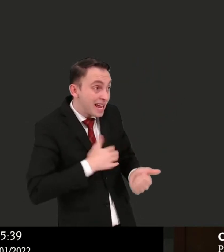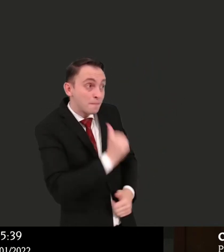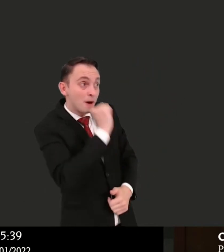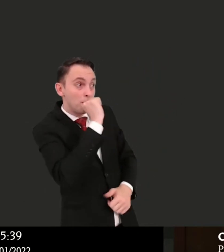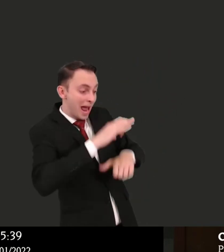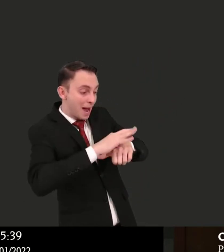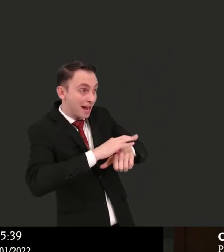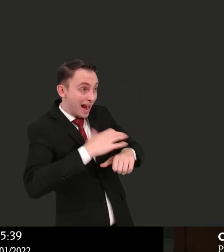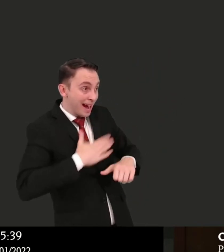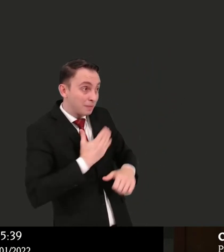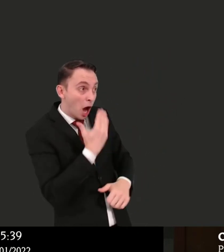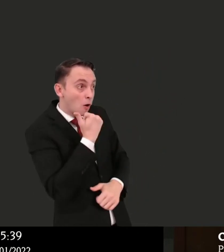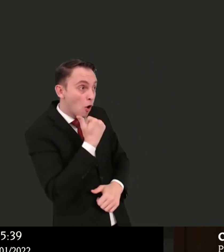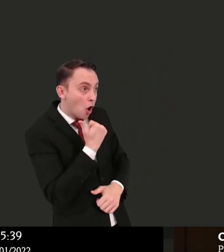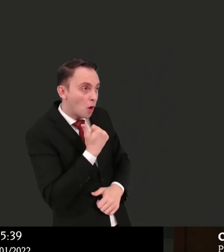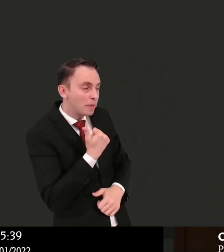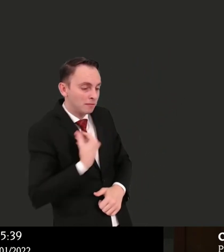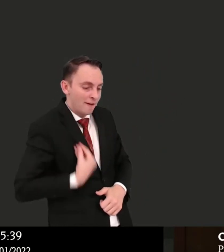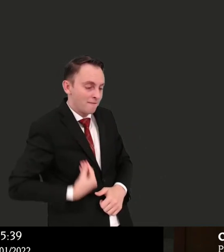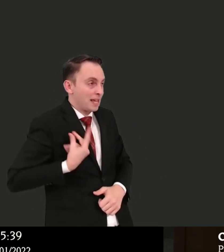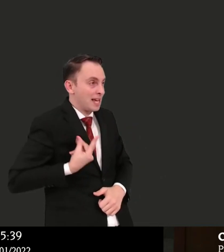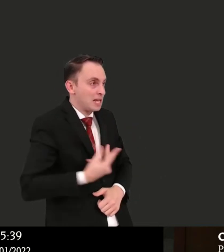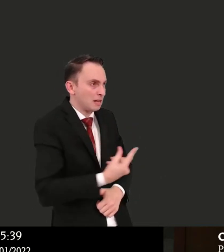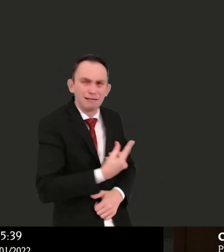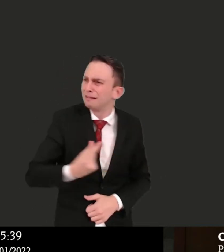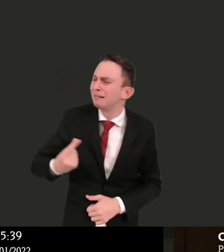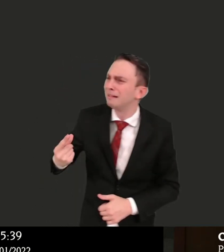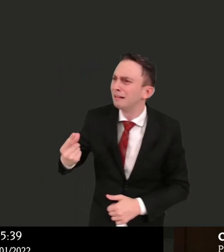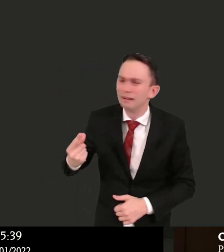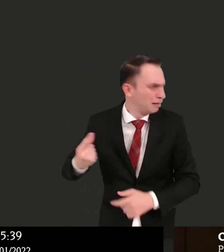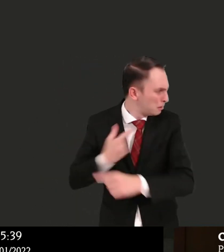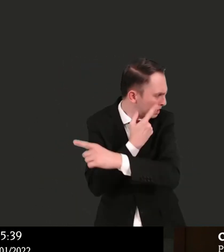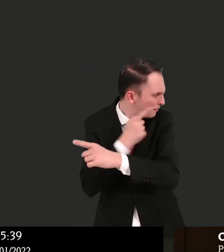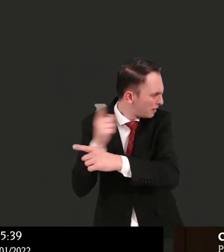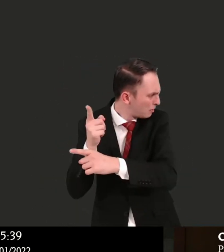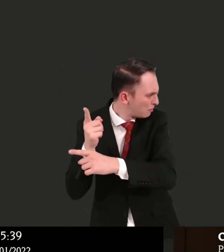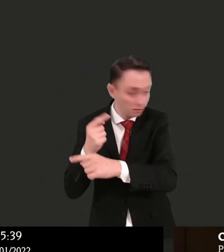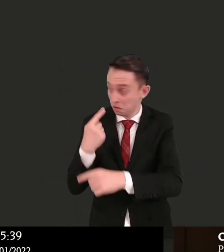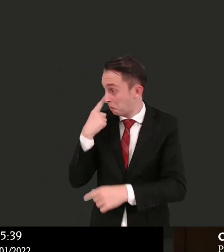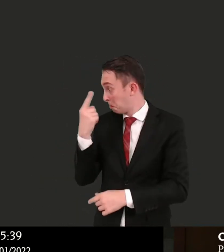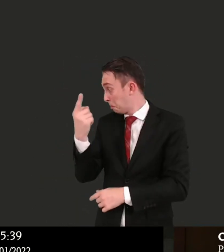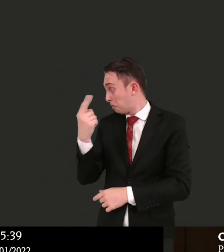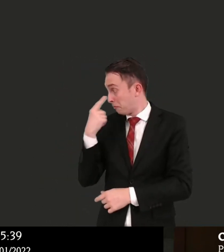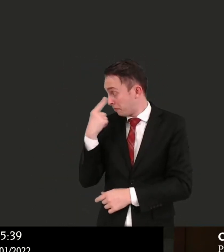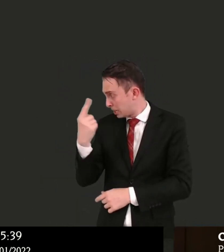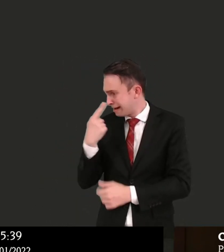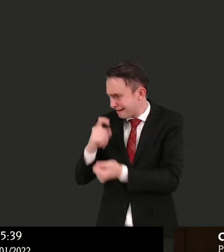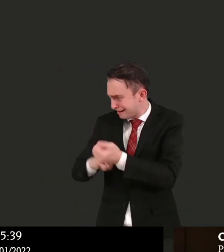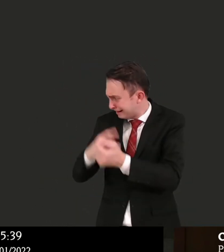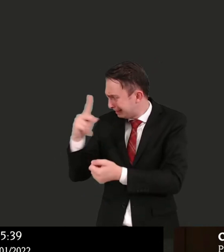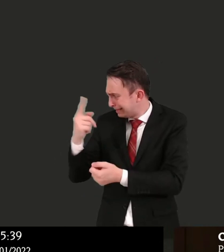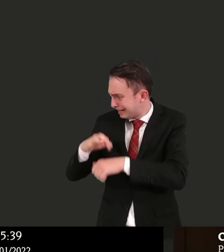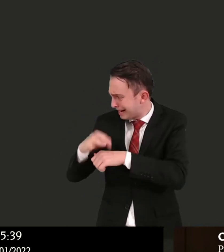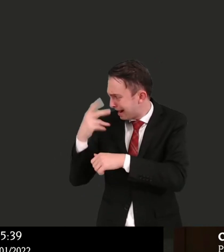Eles ficaram assustados. Mas que homem é esse? E que palavras são essas? Podemos comer da sua carne e beber do seu